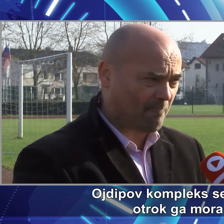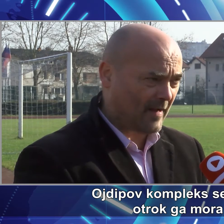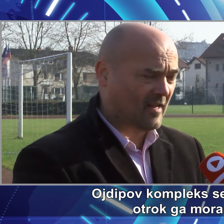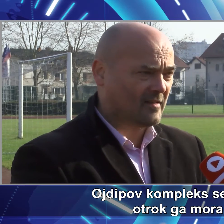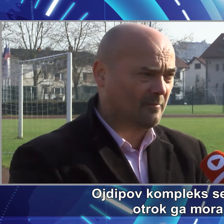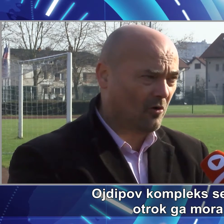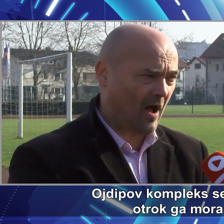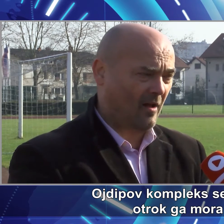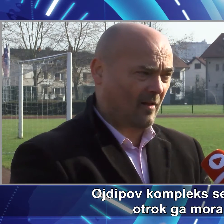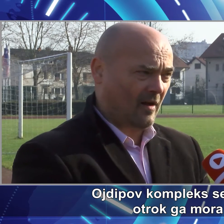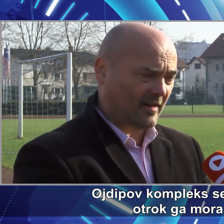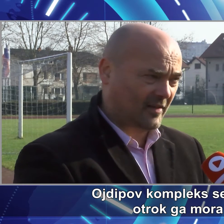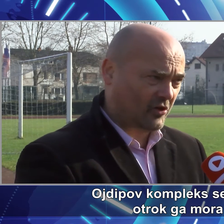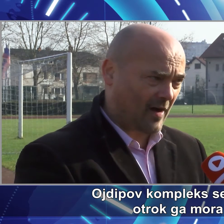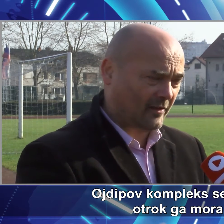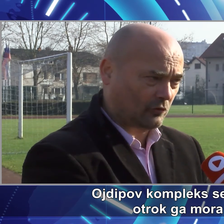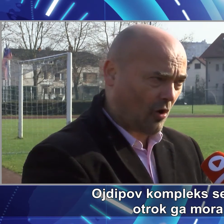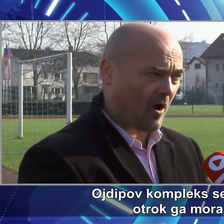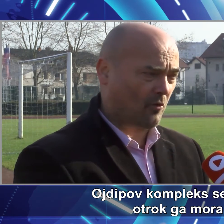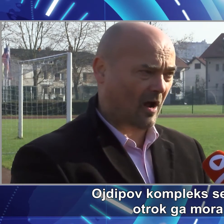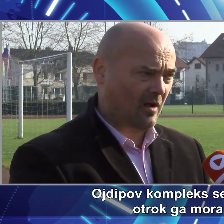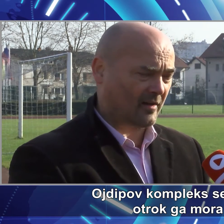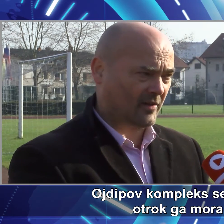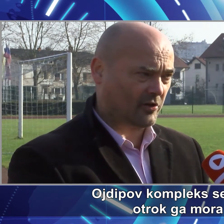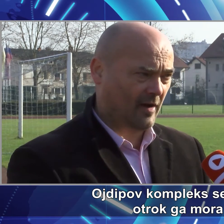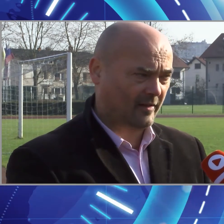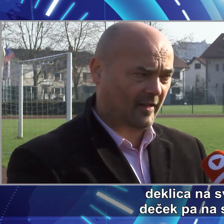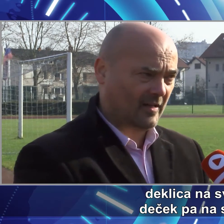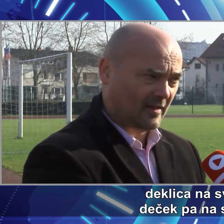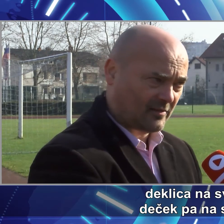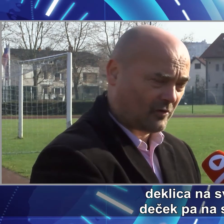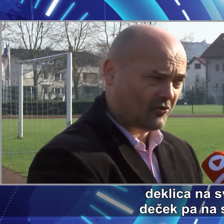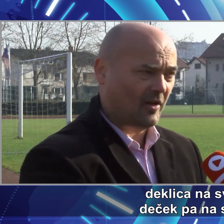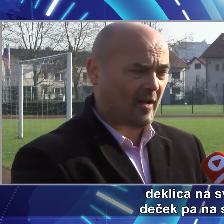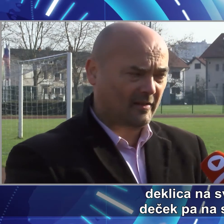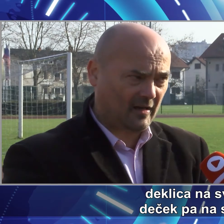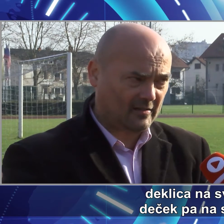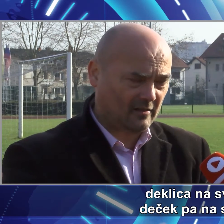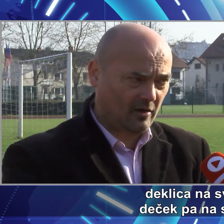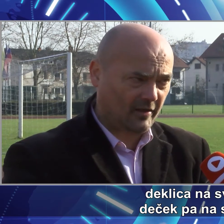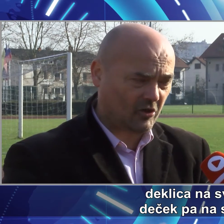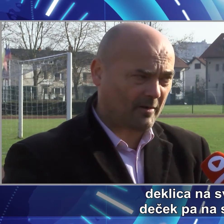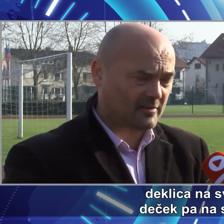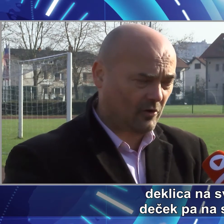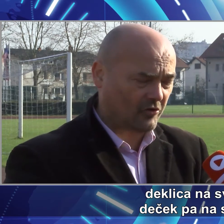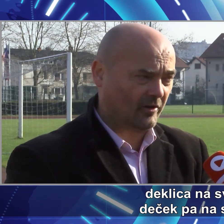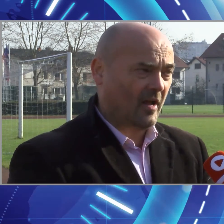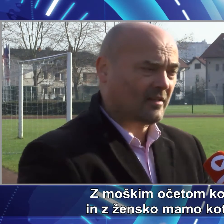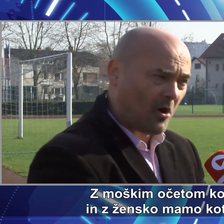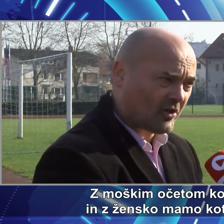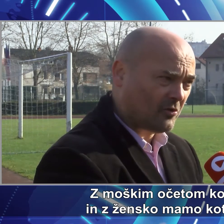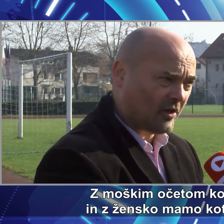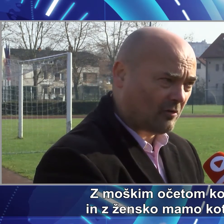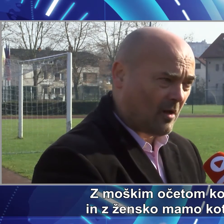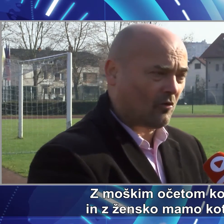Oedipov kompleks se mora razreševati, otrok ga mora razreševati, deklica na svoj način, deček pa na svoj način.